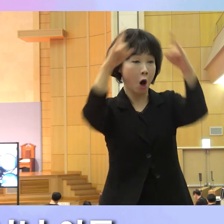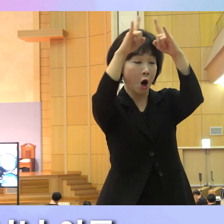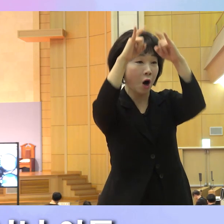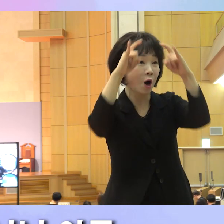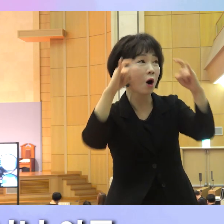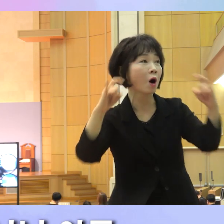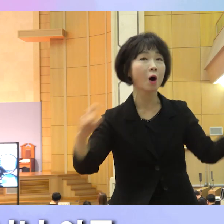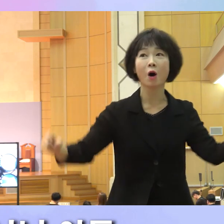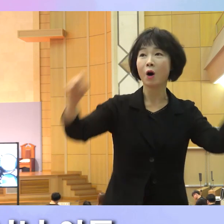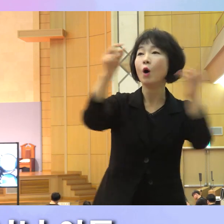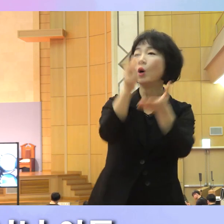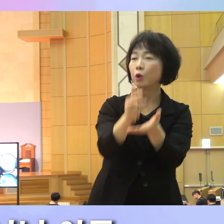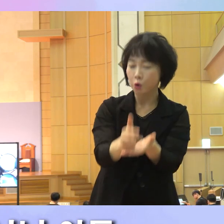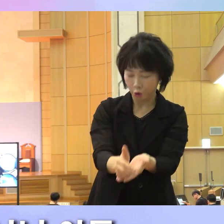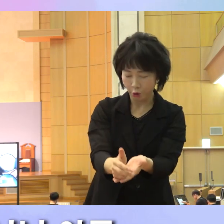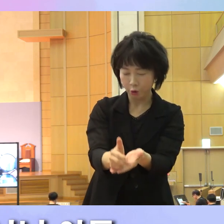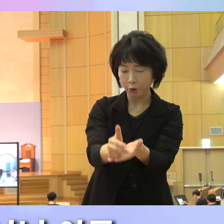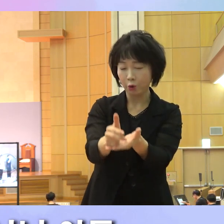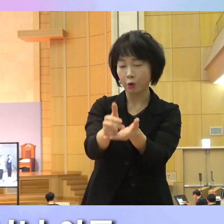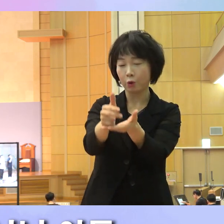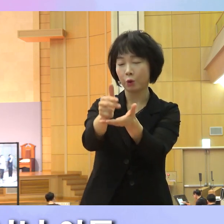산성,